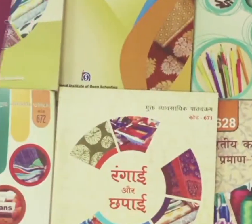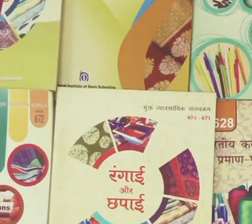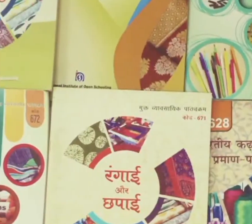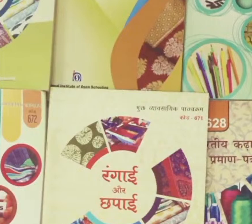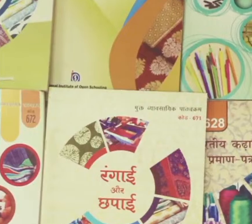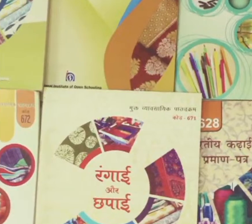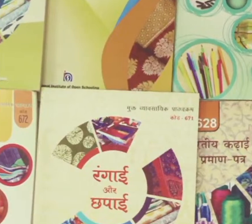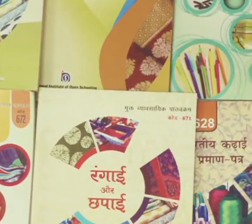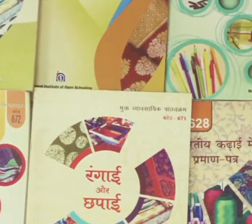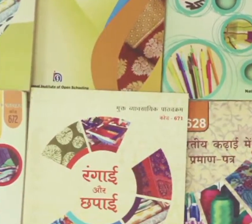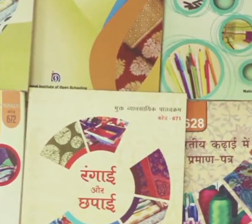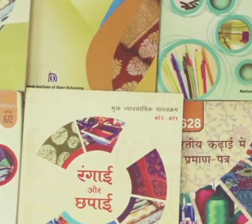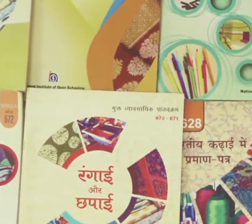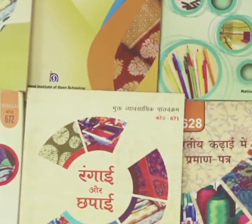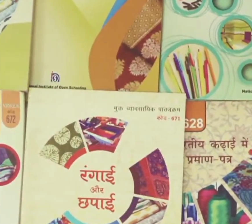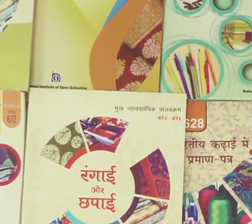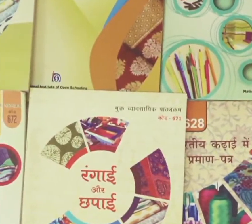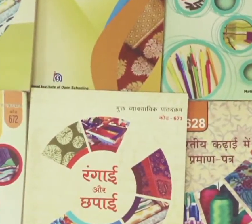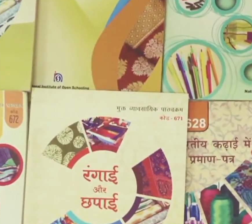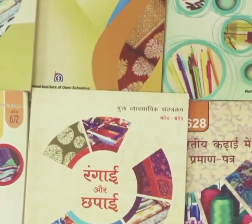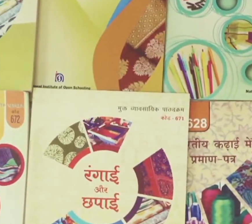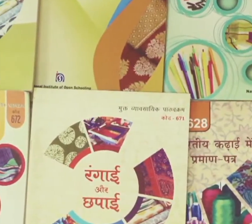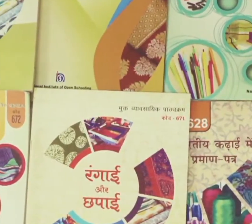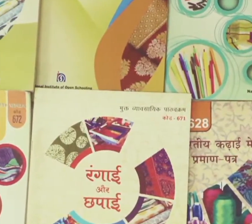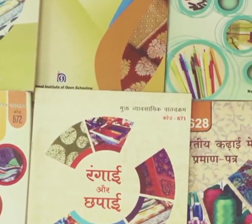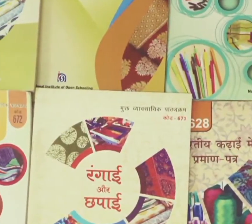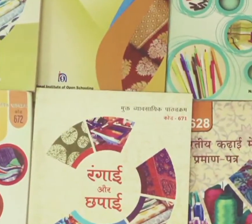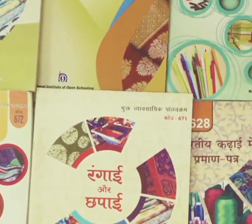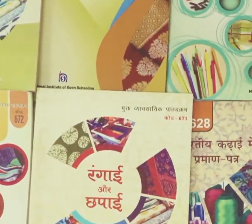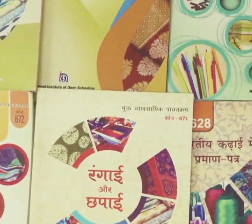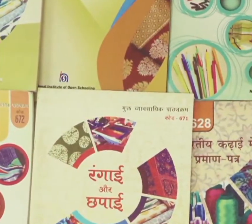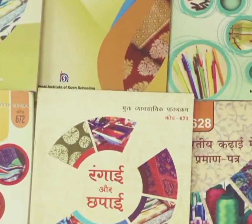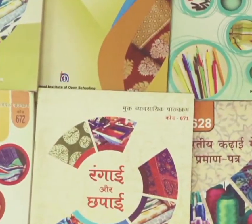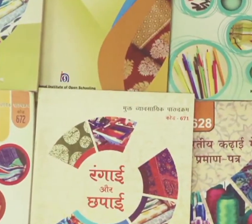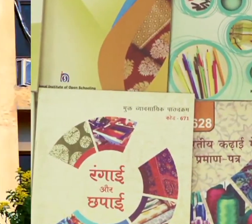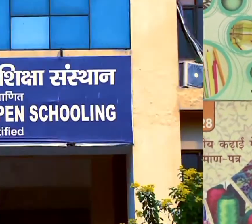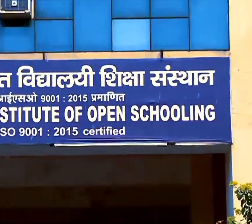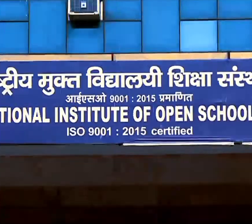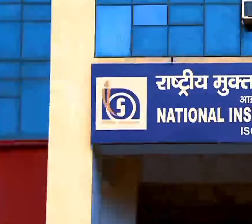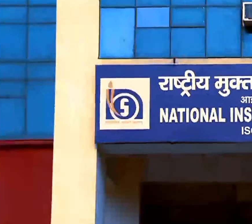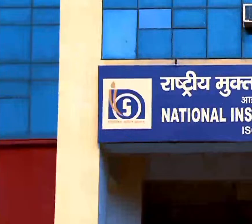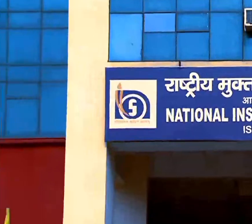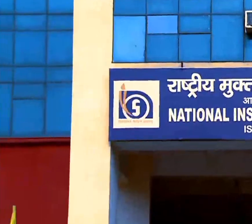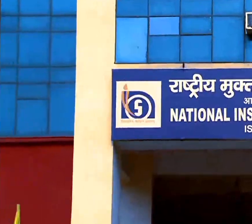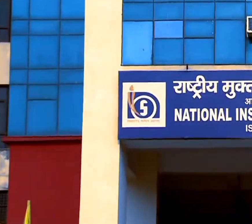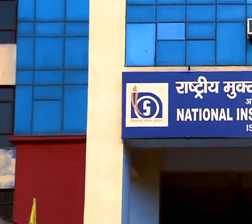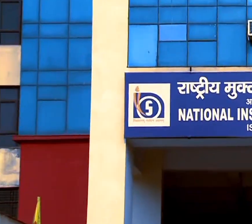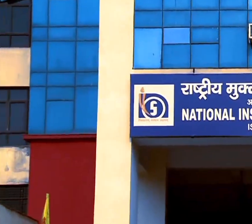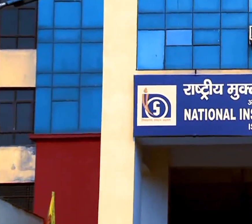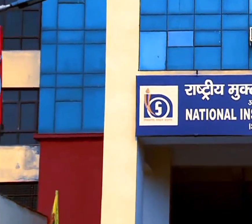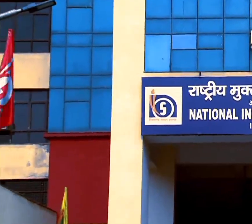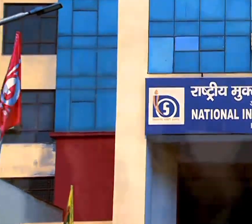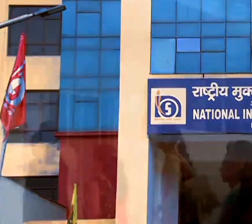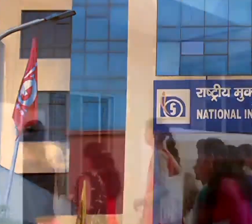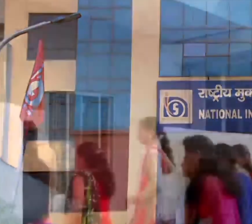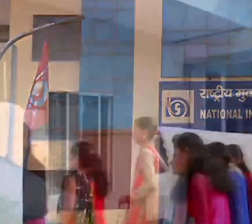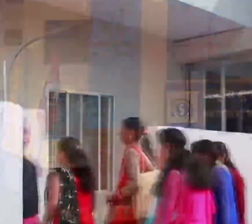सिलाई कढ़ाई क्षेत्रों में 100 से भी अधिक व्यावसायिक पाठ्यक्रम संचालित कर रहा है। NIOS अपने अध्ययन